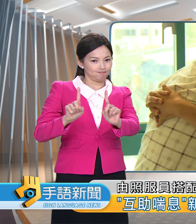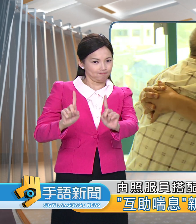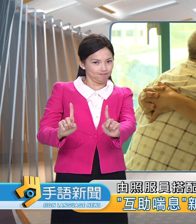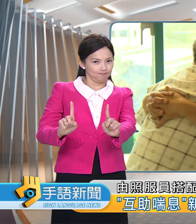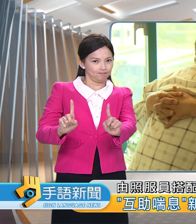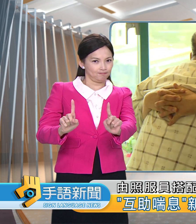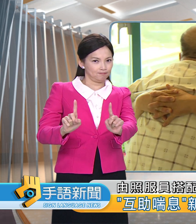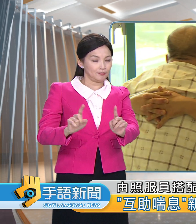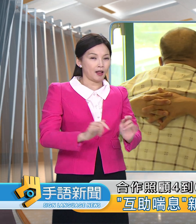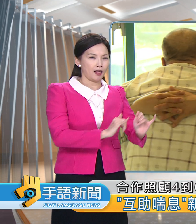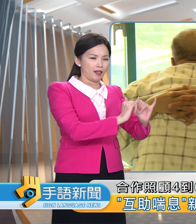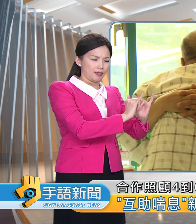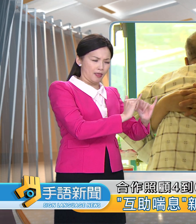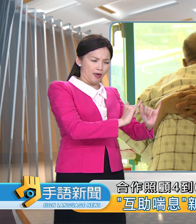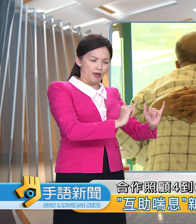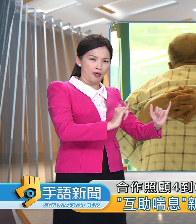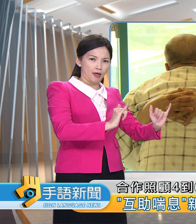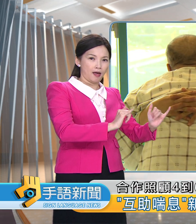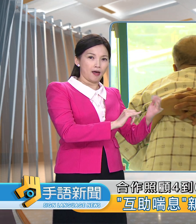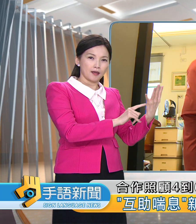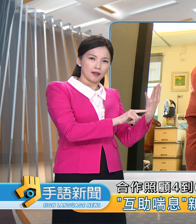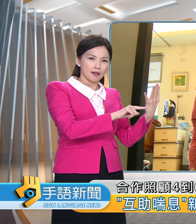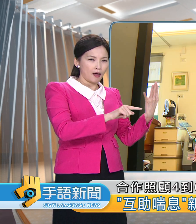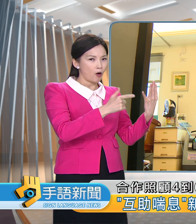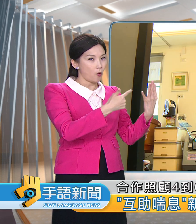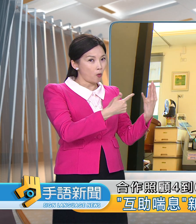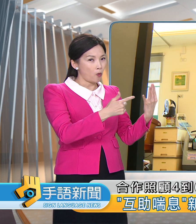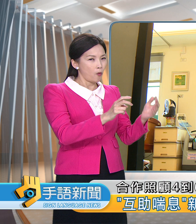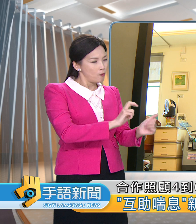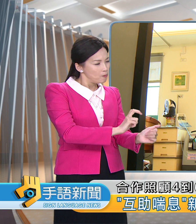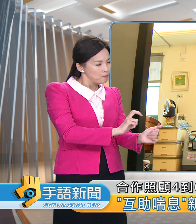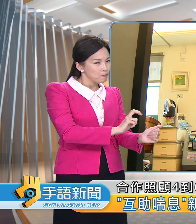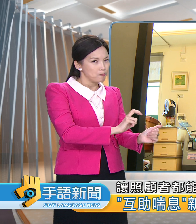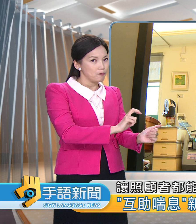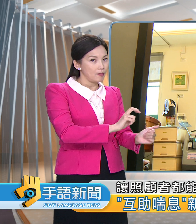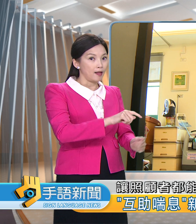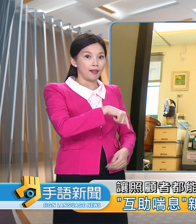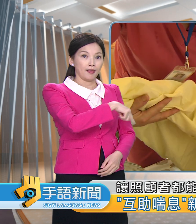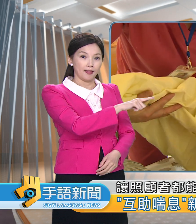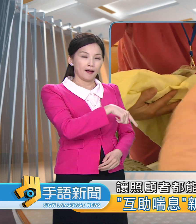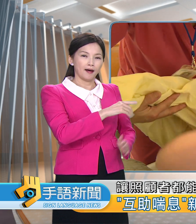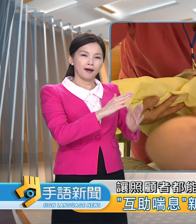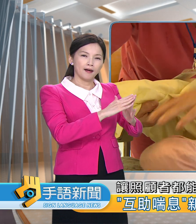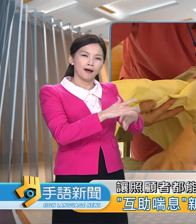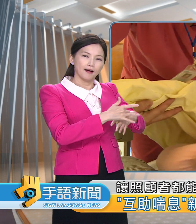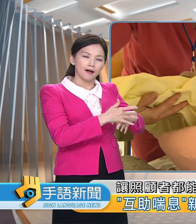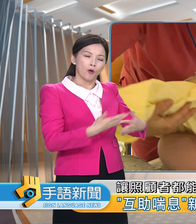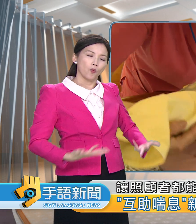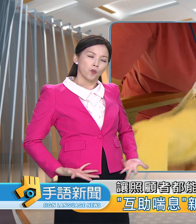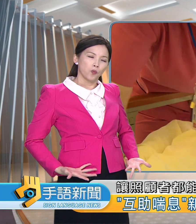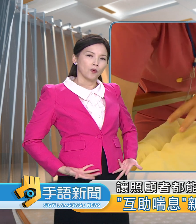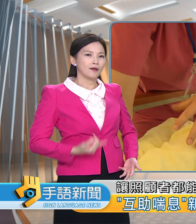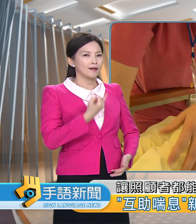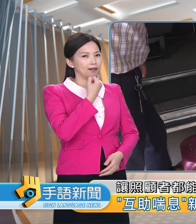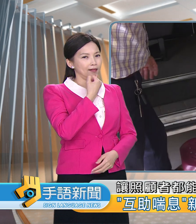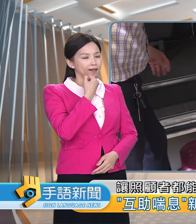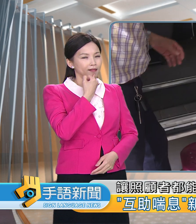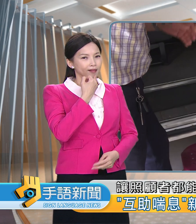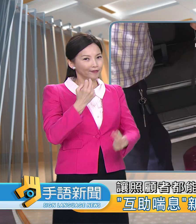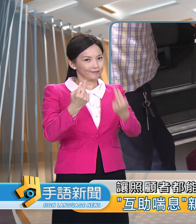工，合作照顾4到6位失能者，让照顾者都能够有喘息的机会。